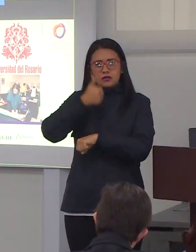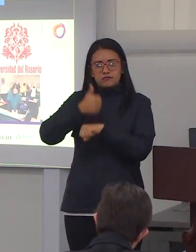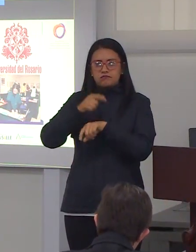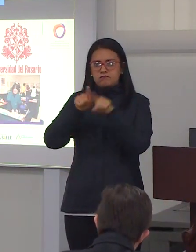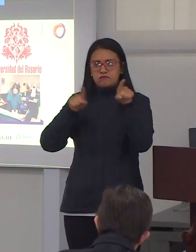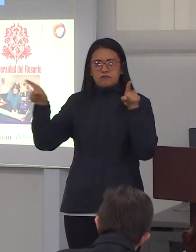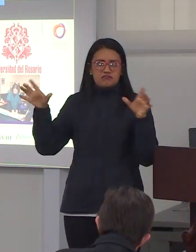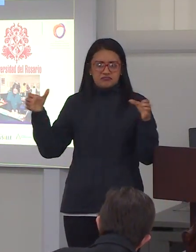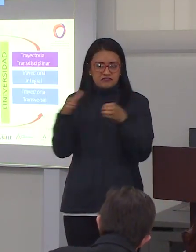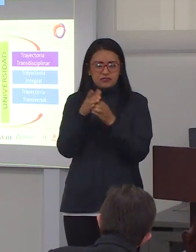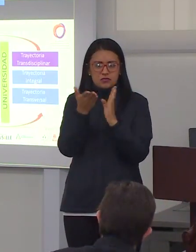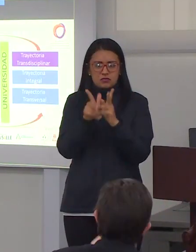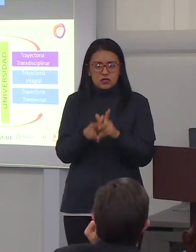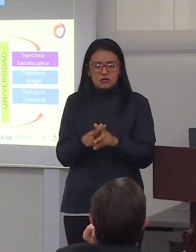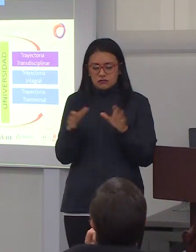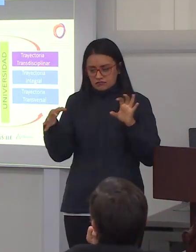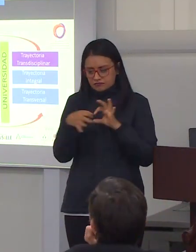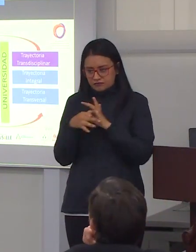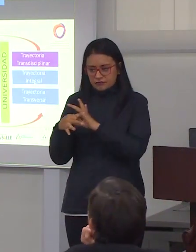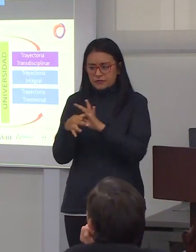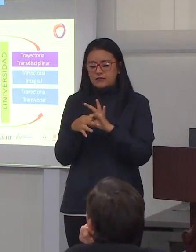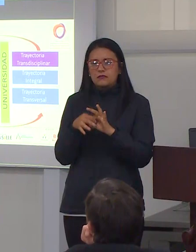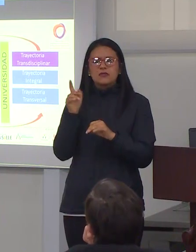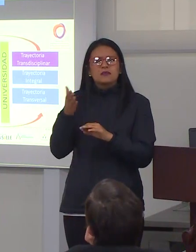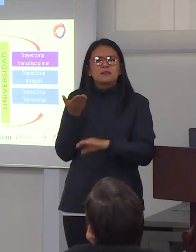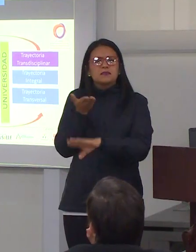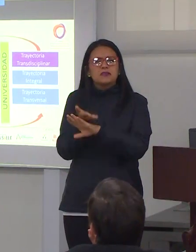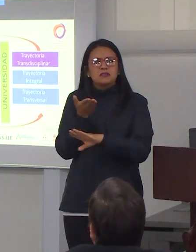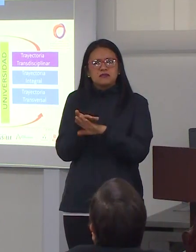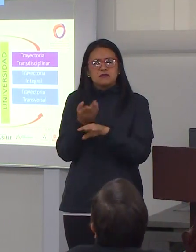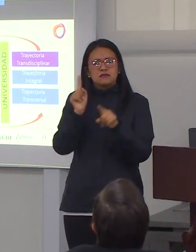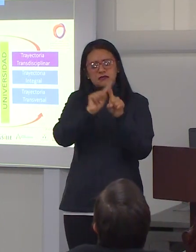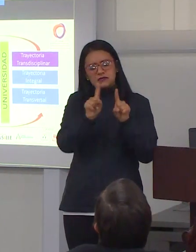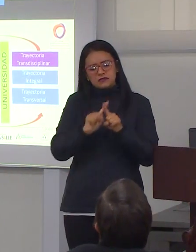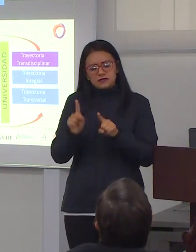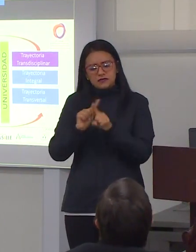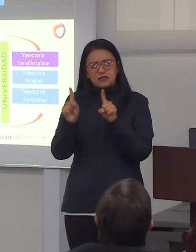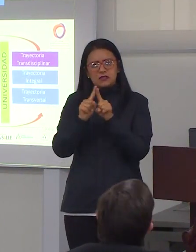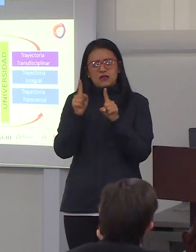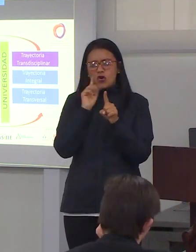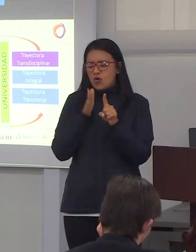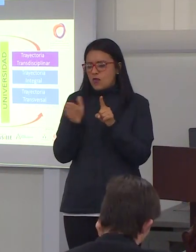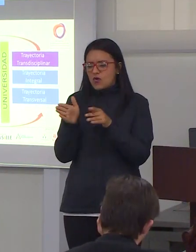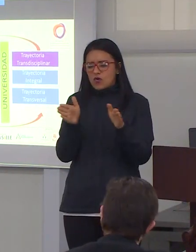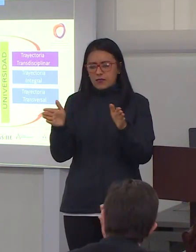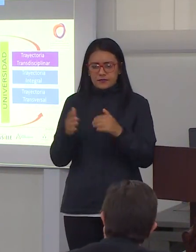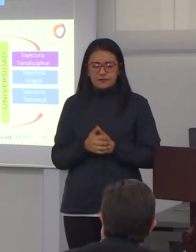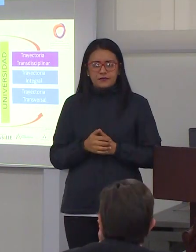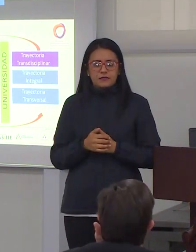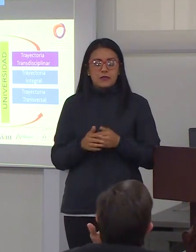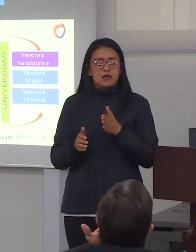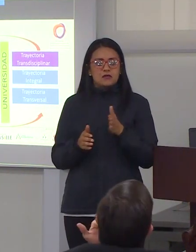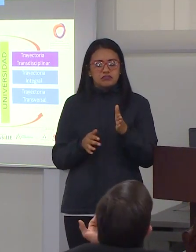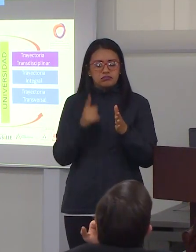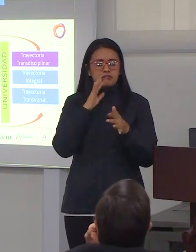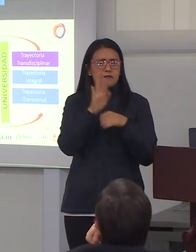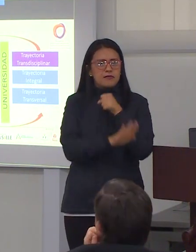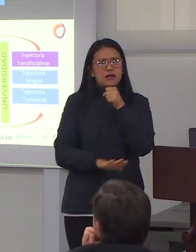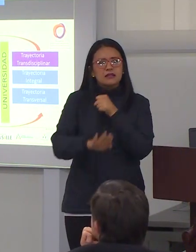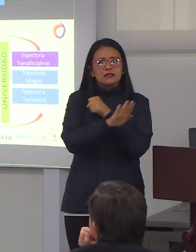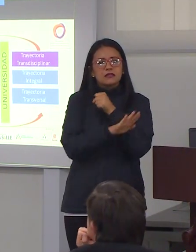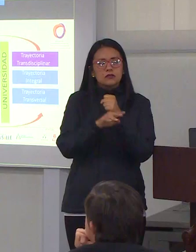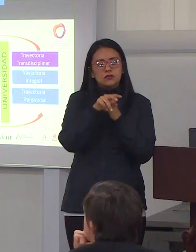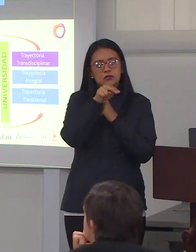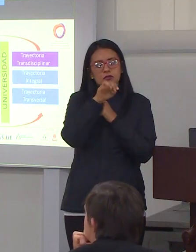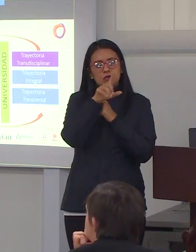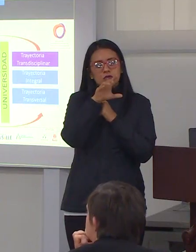estudiantes, ¿sí? Planteamos entonces diferentes trayectorias. Una trayectoria básica que se llama el